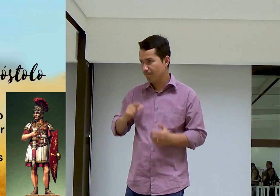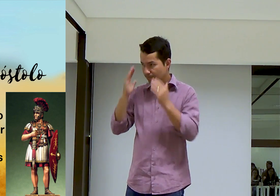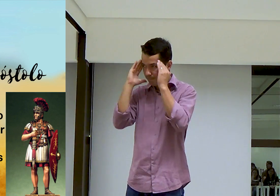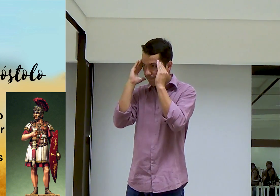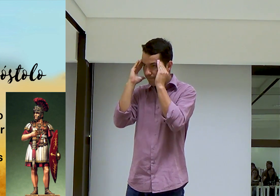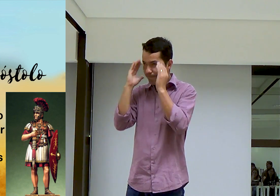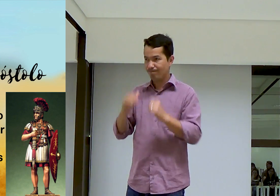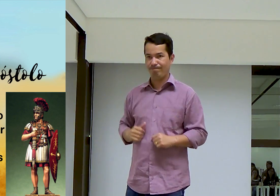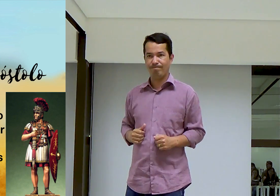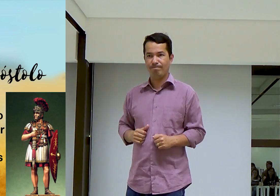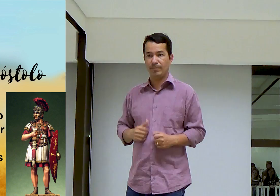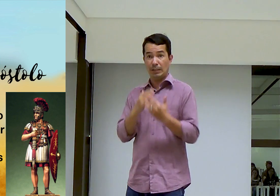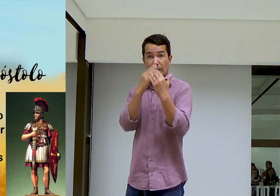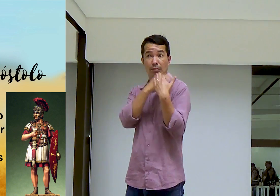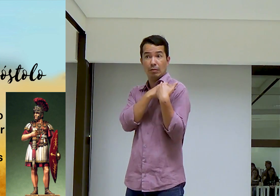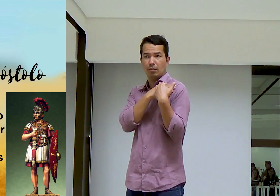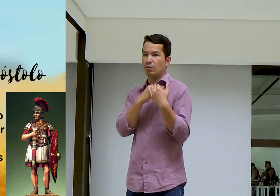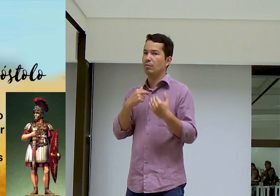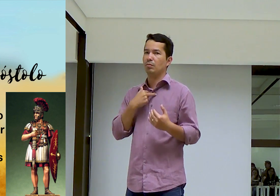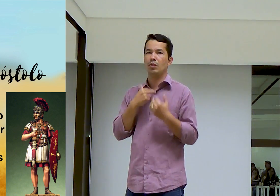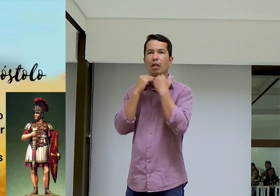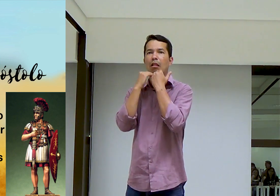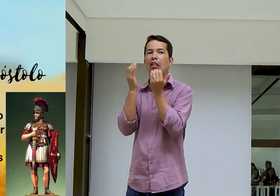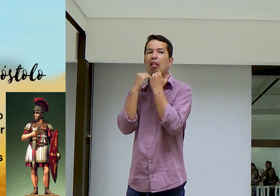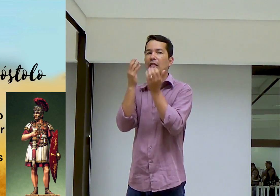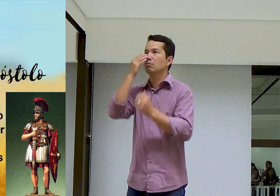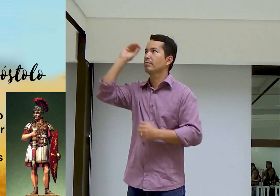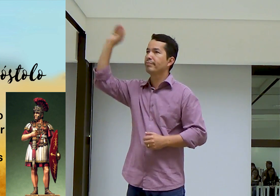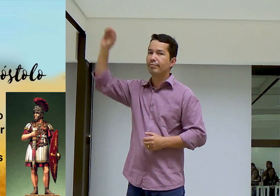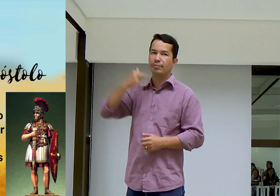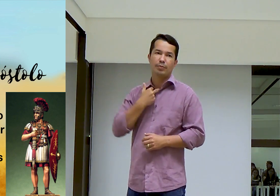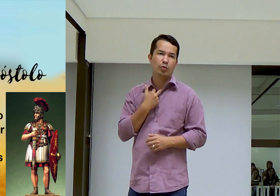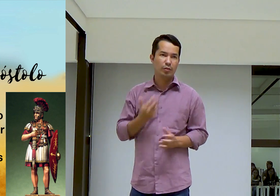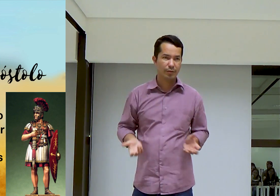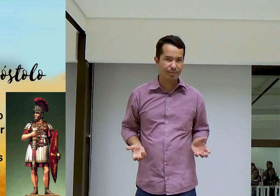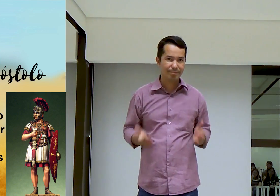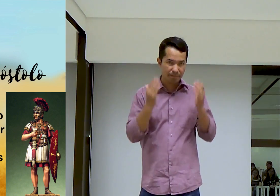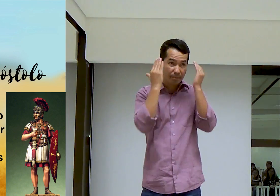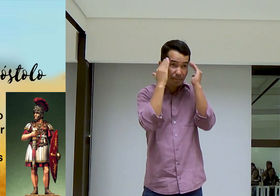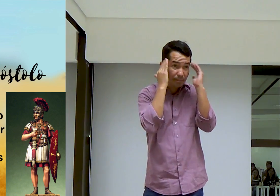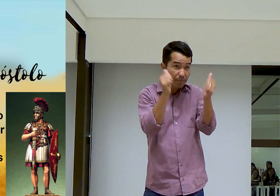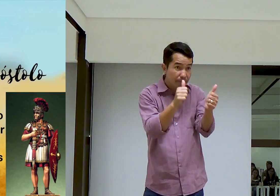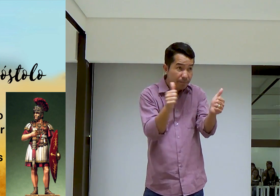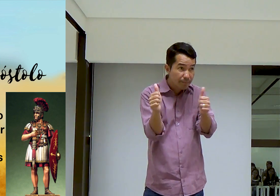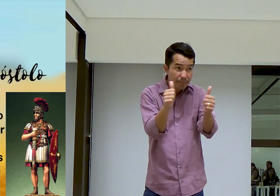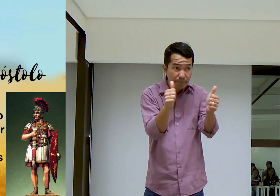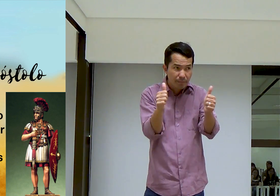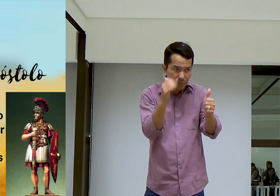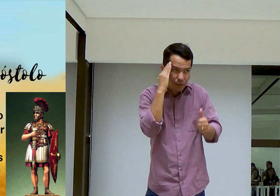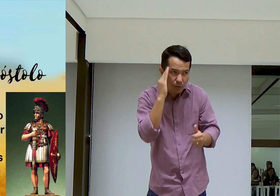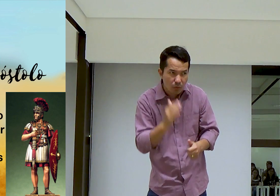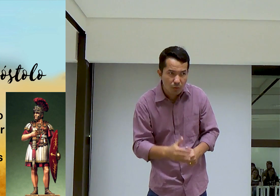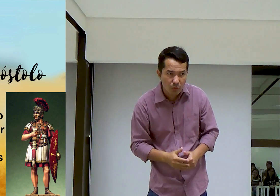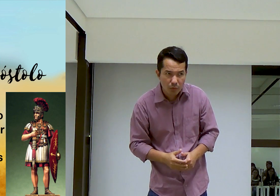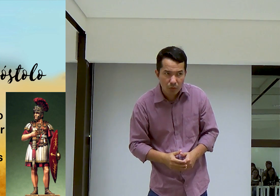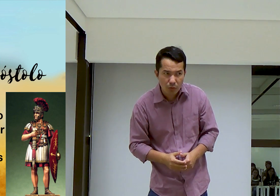transmite a palavra de Deus, sim. Aquele, só que uma pessoa responsável por isso não pode desprezar,